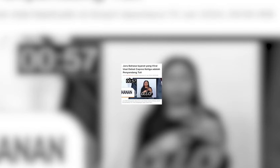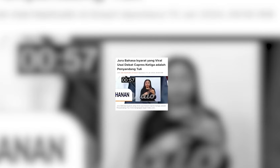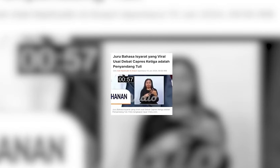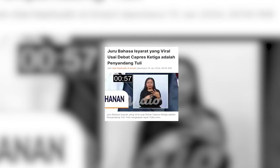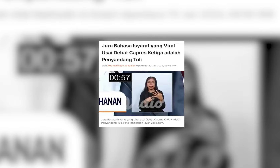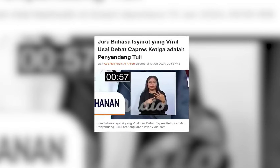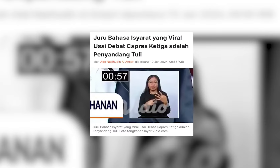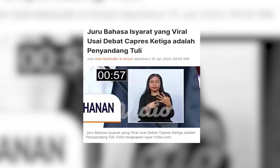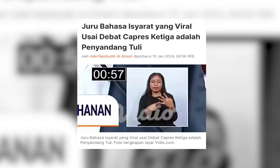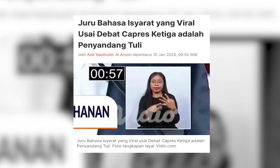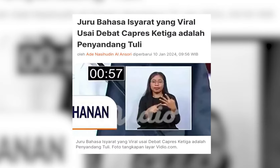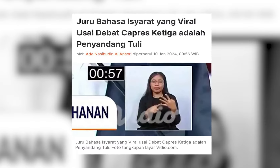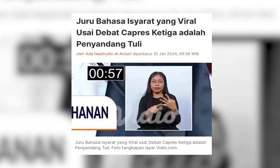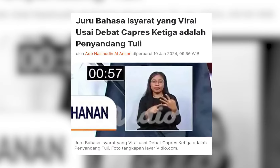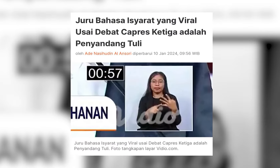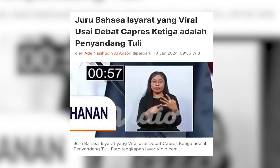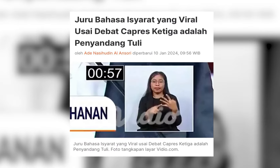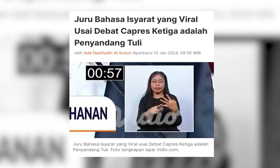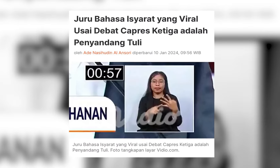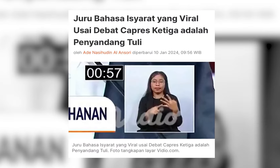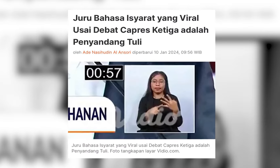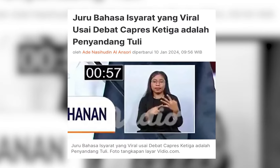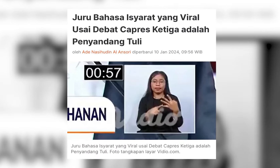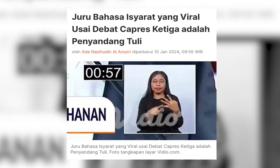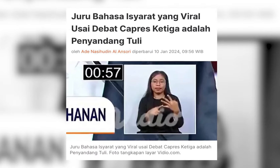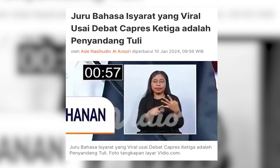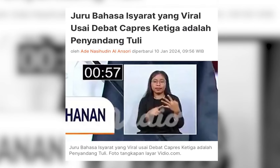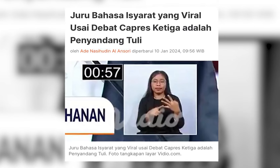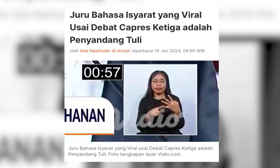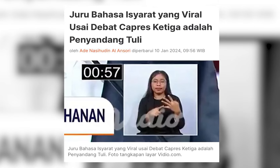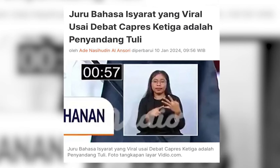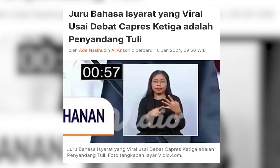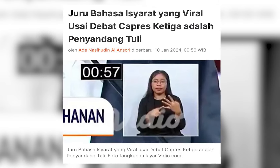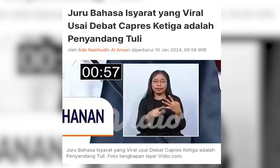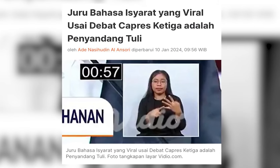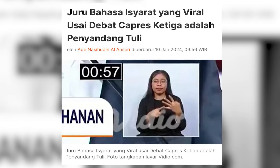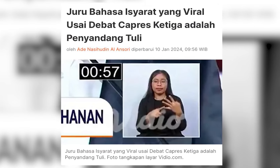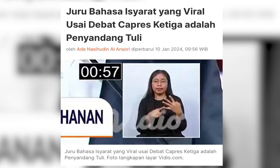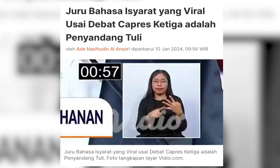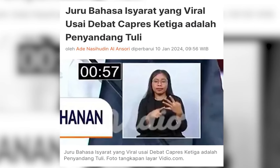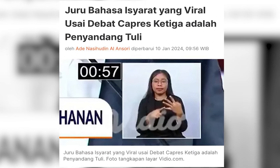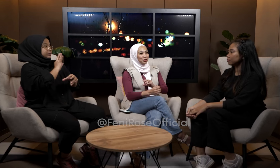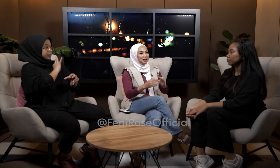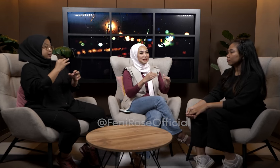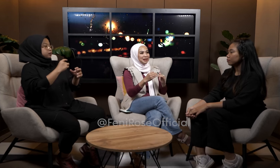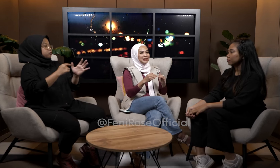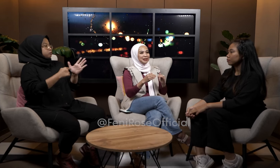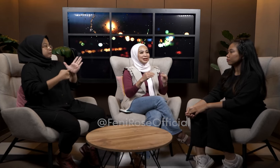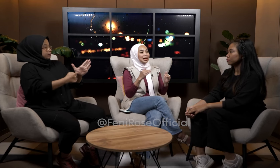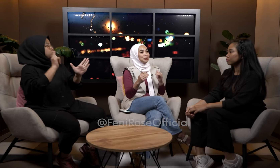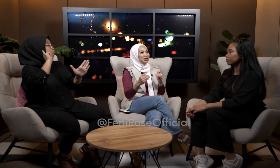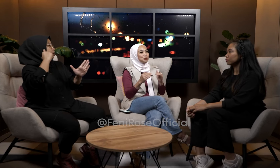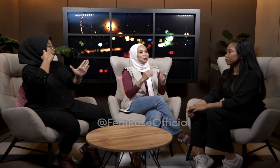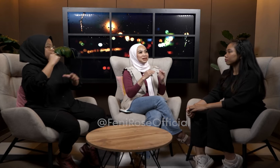di Debat Capres waktu itu untuk pertama kalinya juru bahasa isyaratnya tuli juga gitu kalau biasanya kan kita tahunya juru bahasa